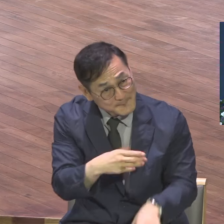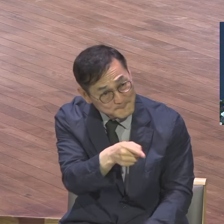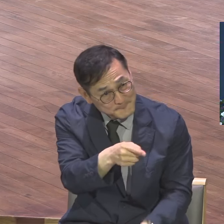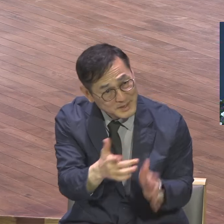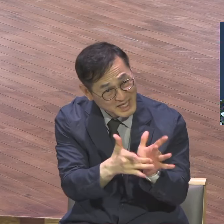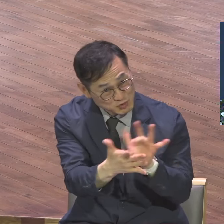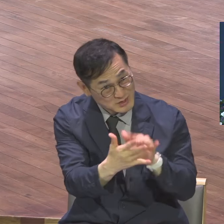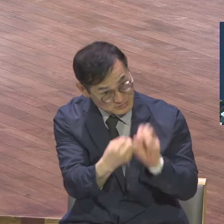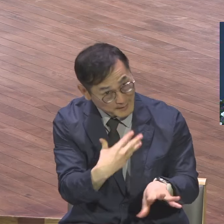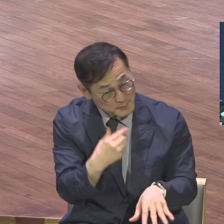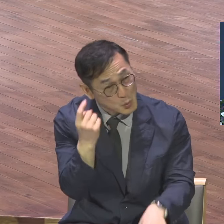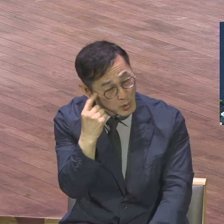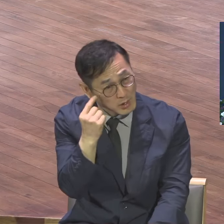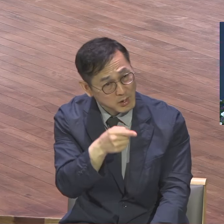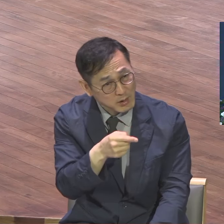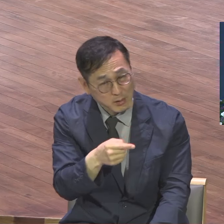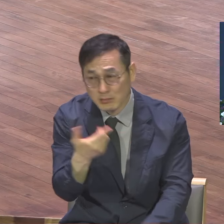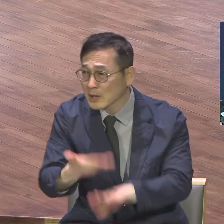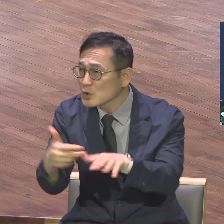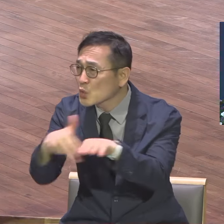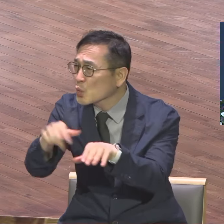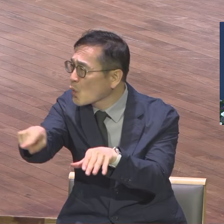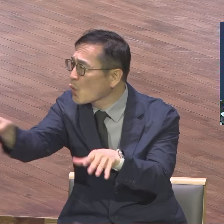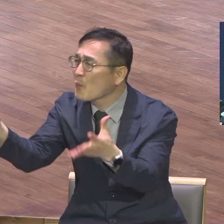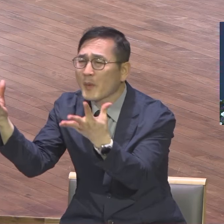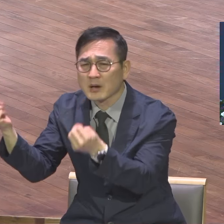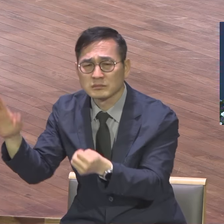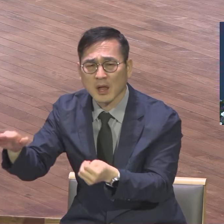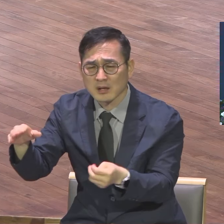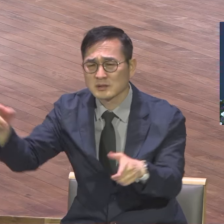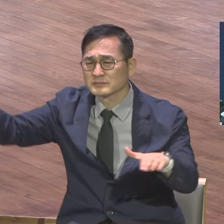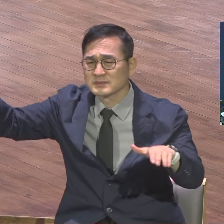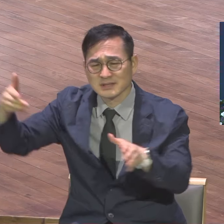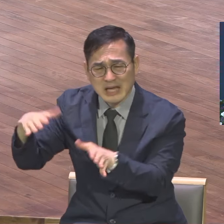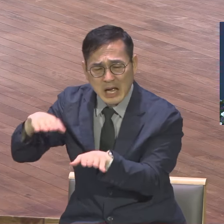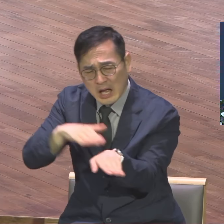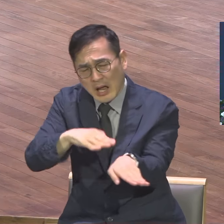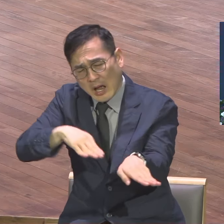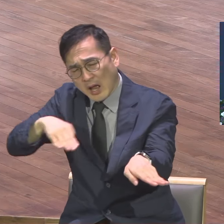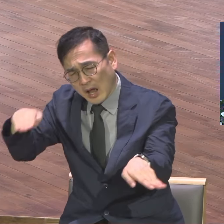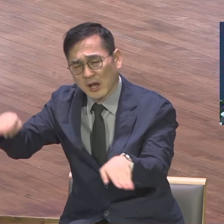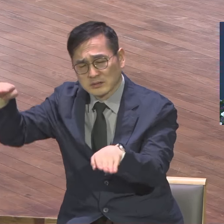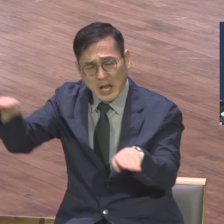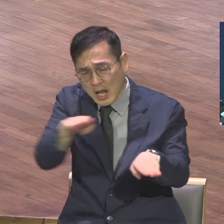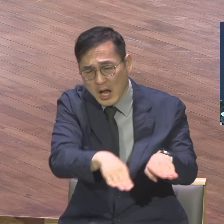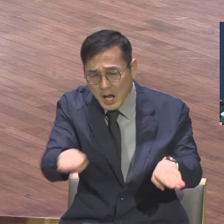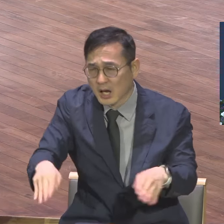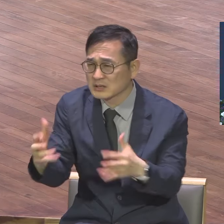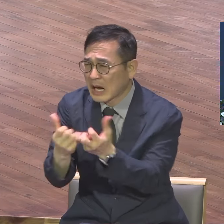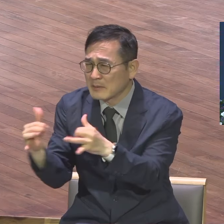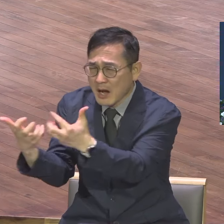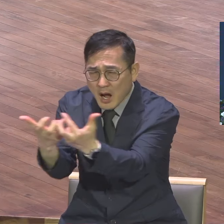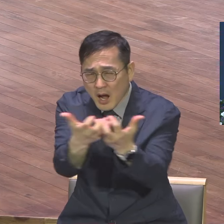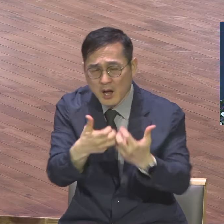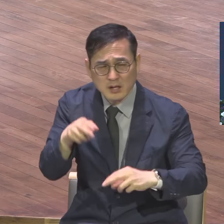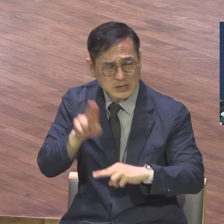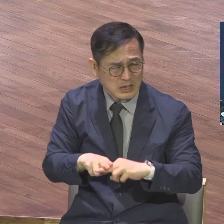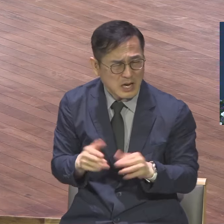내가 교회를 꼭 나가야 되나? 이 복잡한 이 주차장도 복잡하고 복잡한 자리도 복잡한데 왜 여기를 가야 되냐?